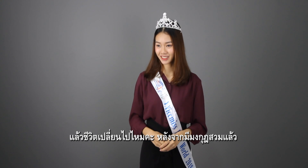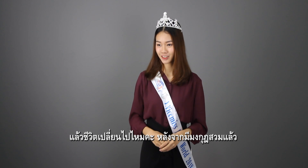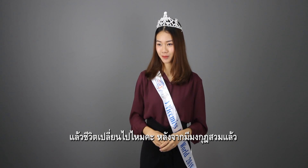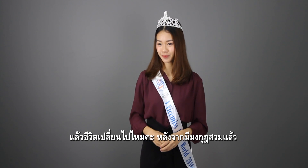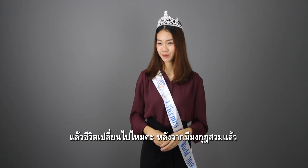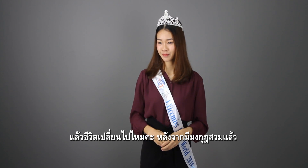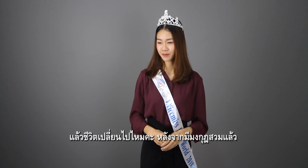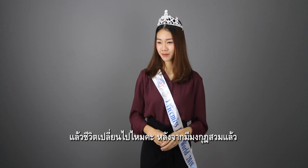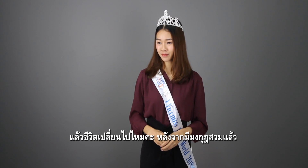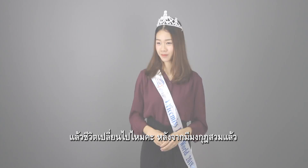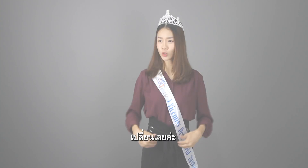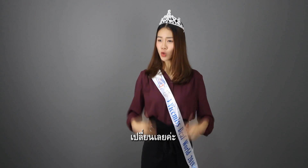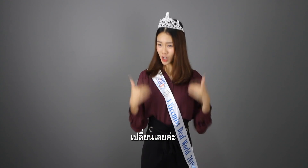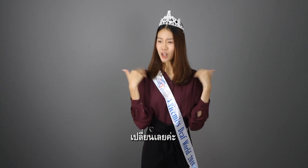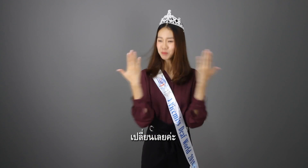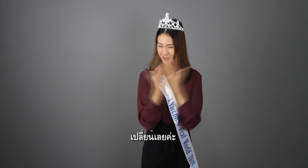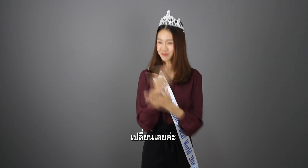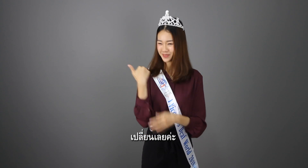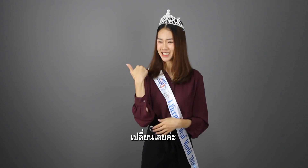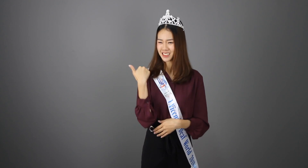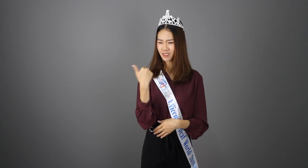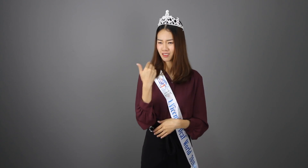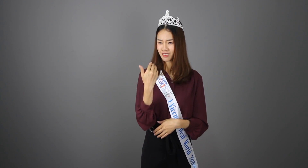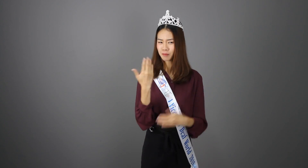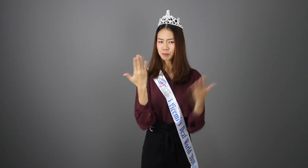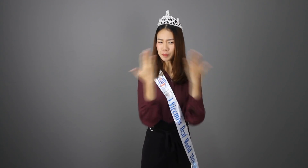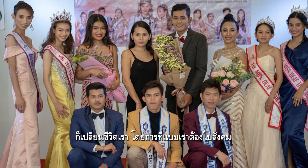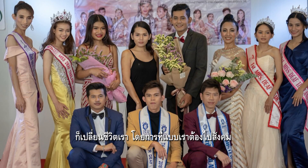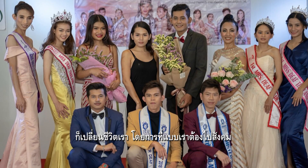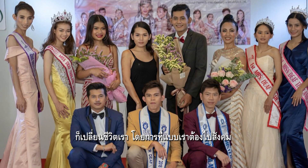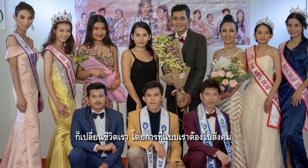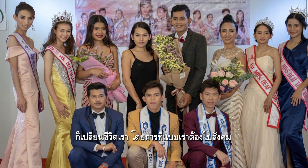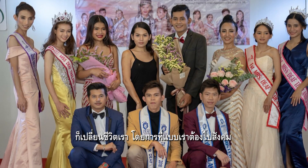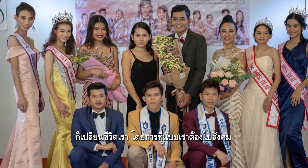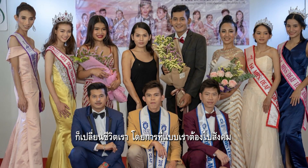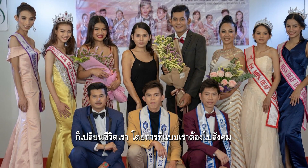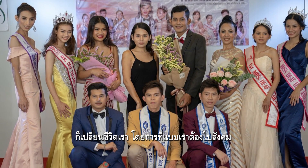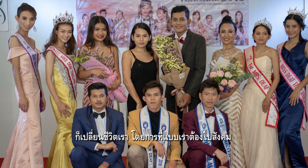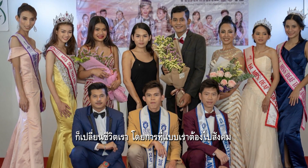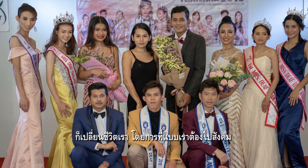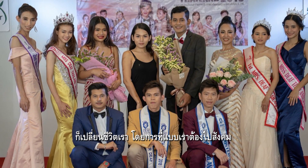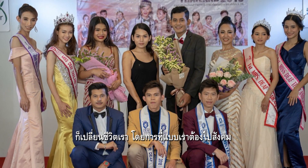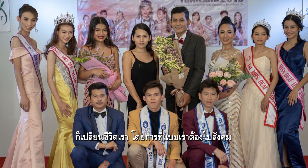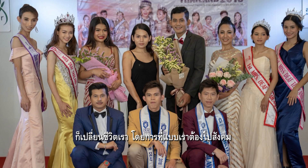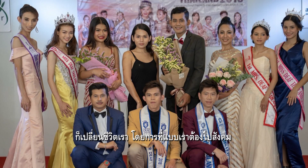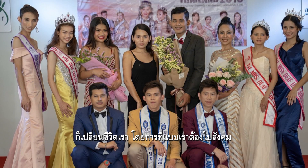มีมงสวมแล้วอะค่ะ เปลี่ยนไหมค่ะก็เปลี่ยนชีวิตเราโดยการที่แบบเราต้องไปสังคม